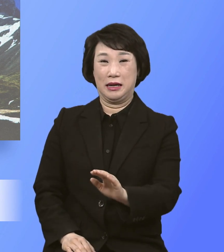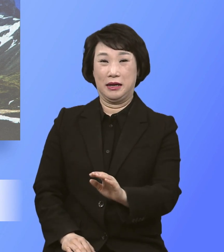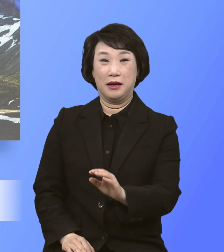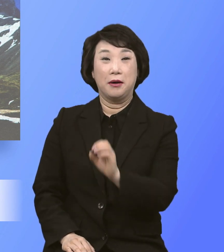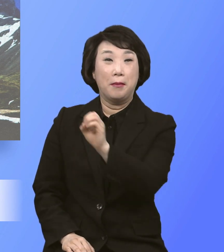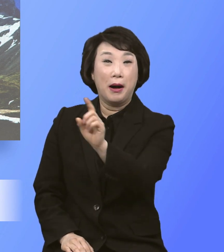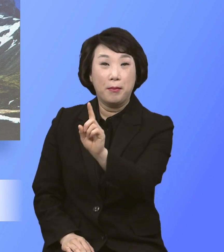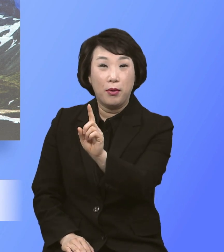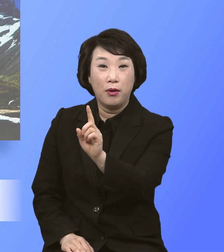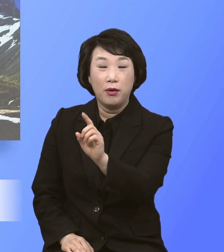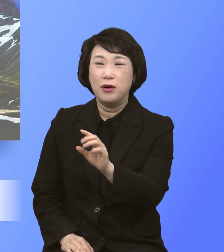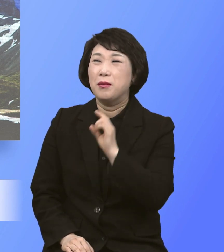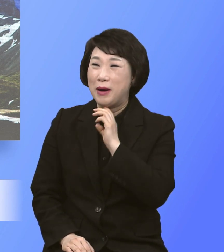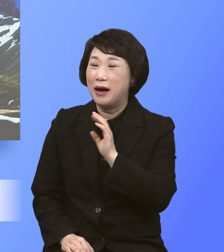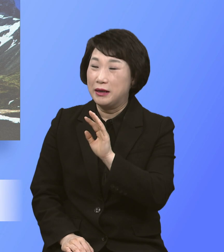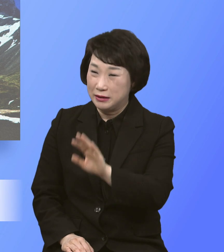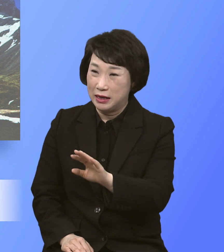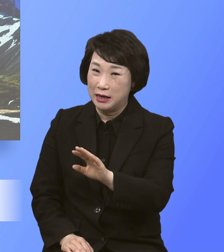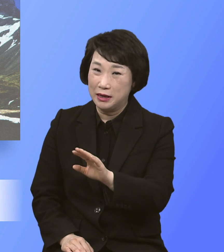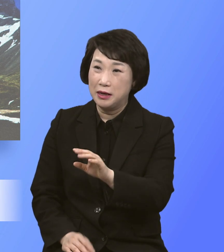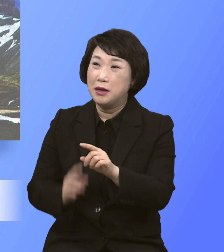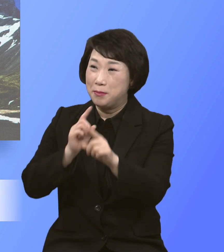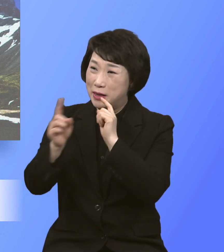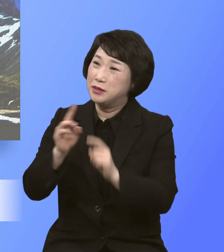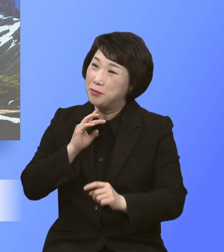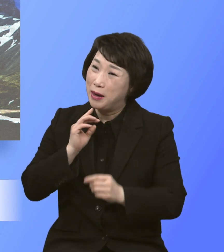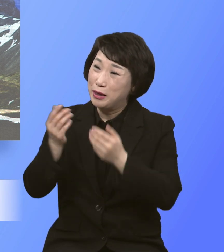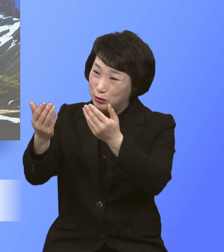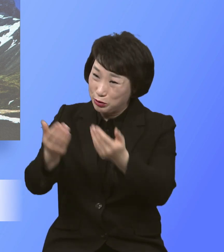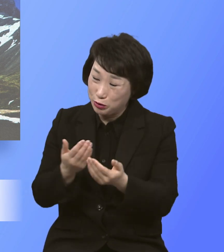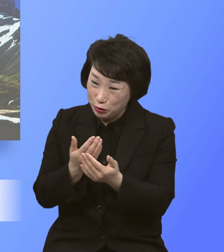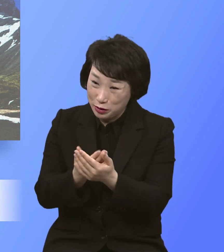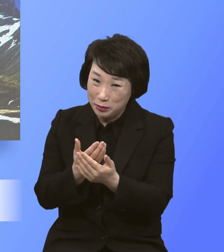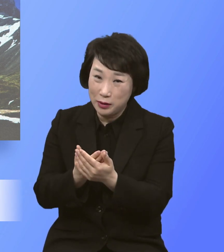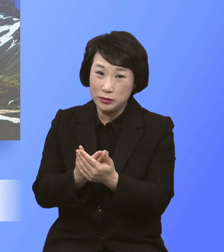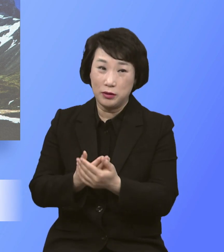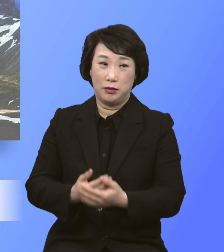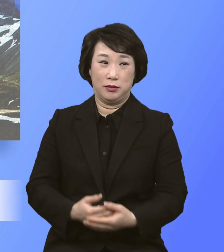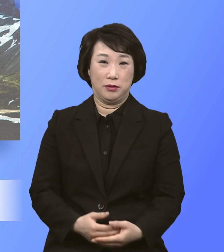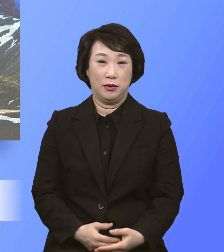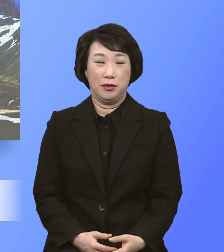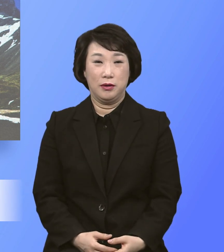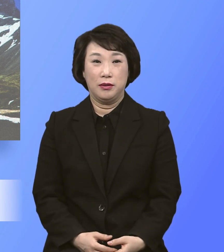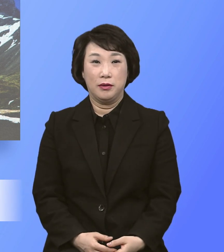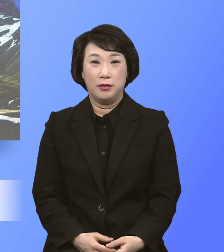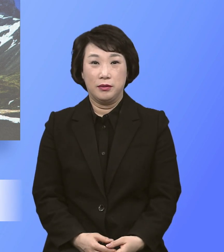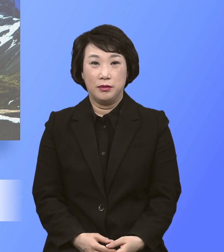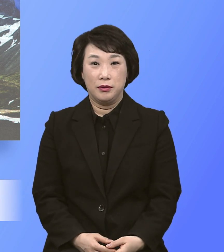하시면서 다만 말씀으로만 하옵소서.